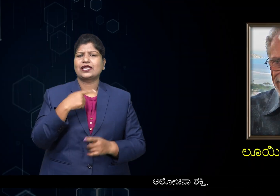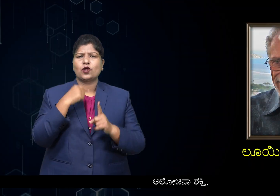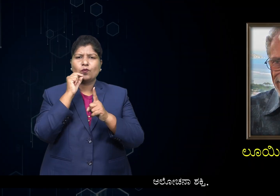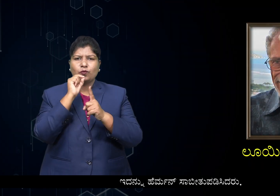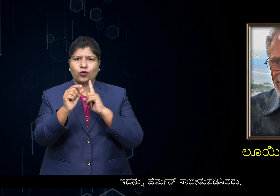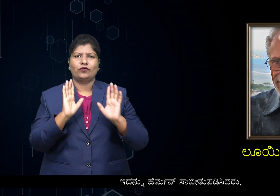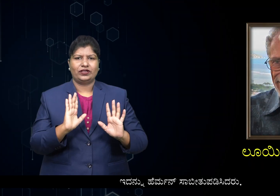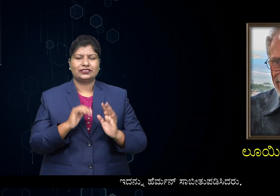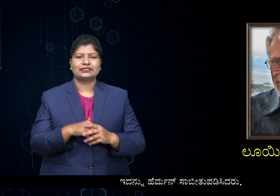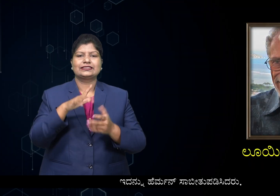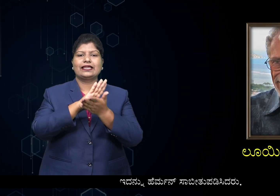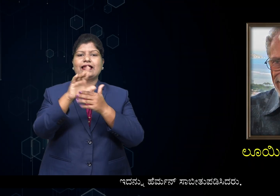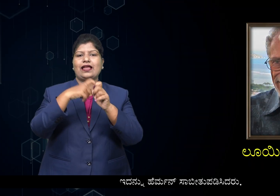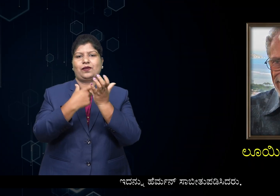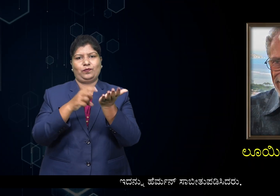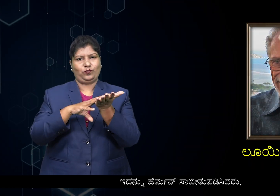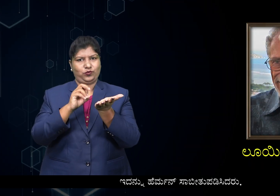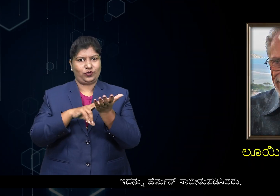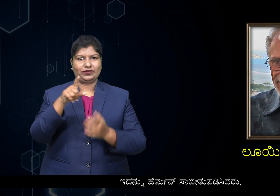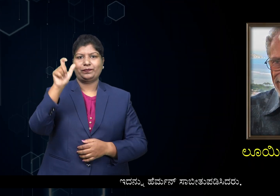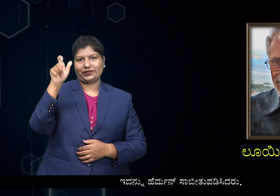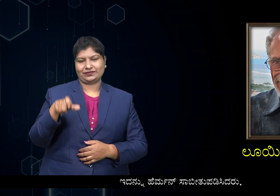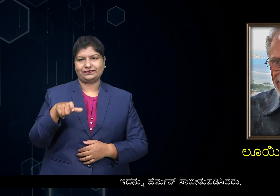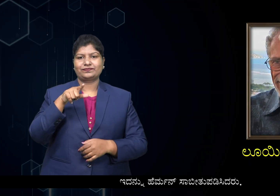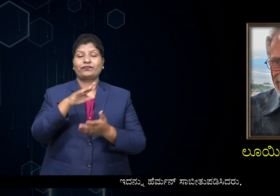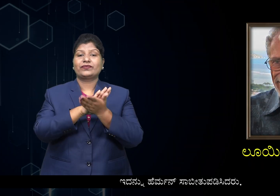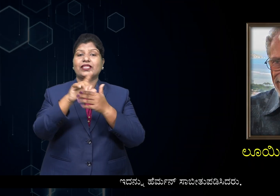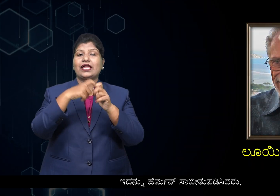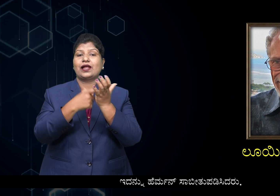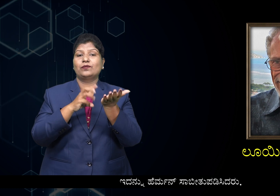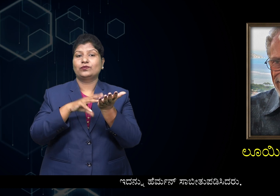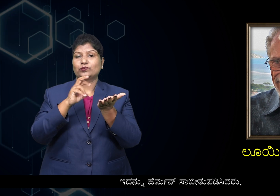ಆಲೋಚನಾ ಶಕ್ತಿ ಇದನ್ನ ಹೆರ್ಮನ್ ಸಾಬೀತುಪಡಿಸಿದರು.